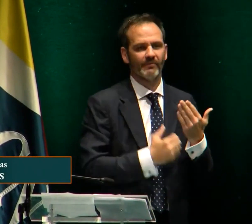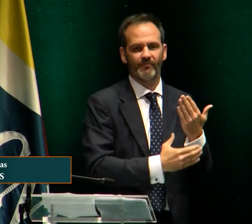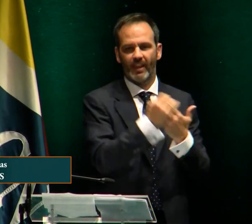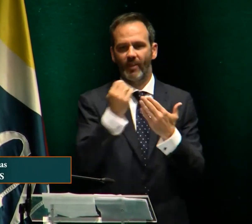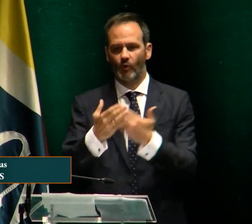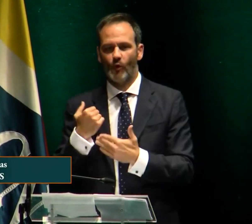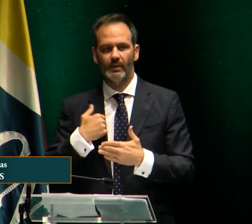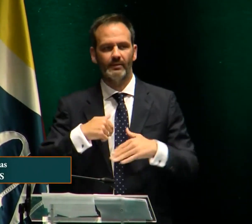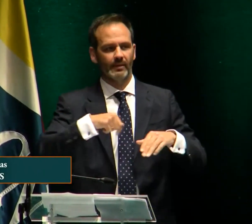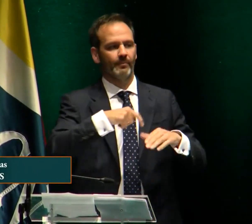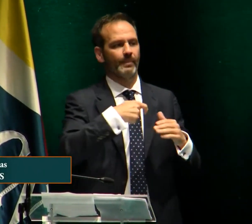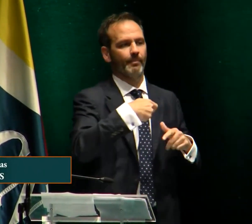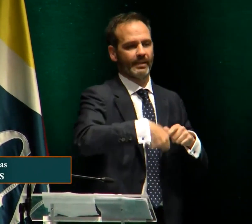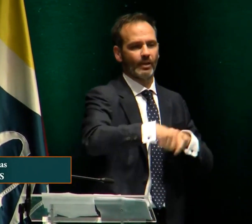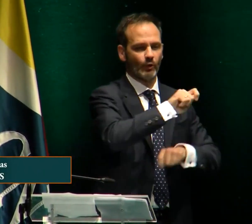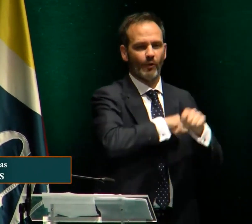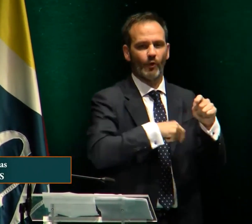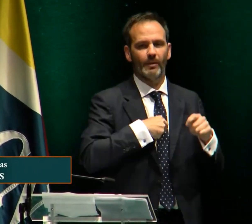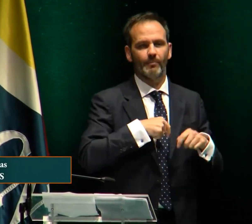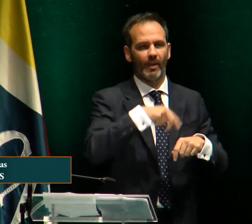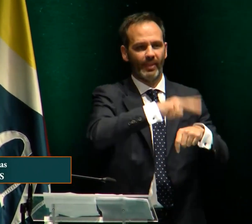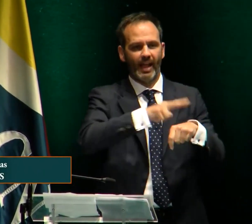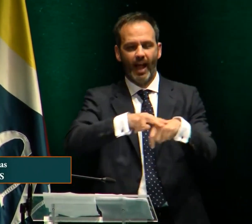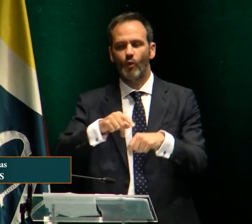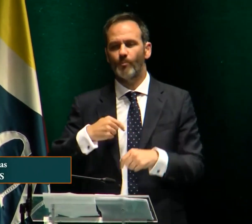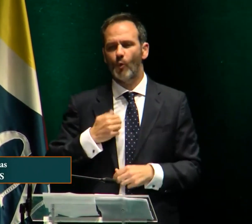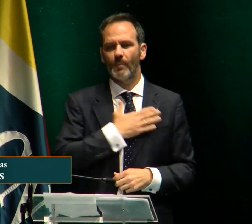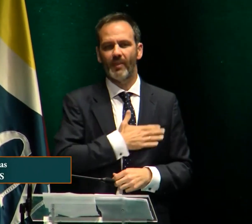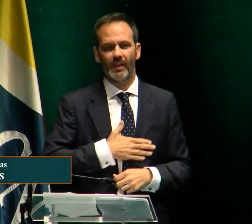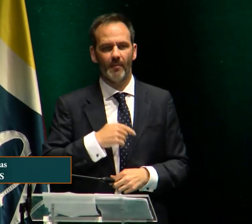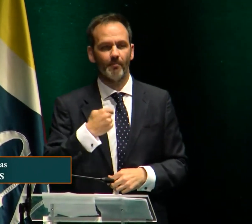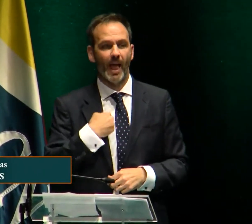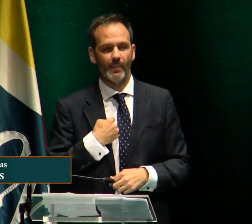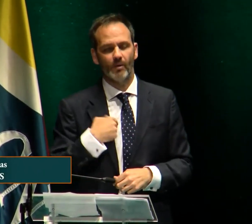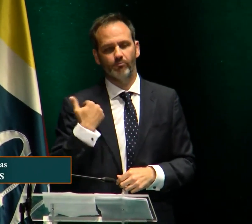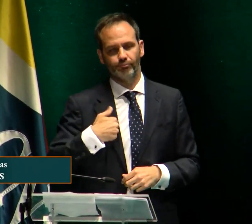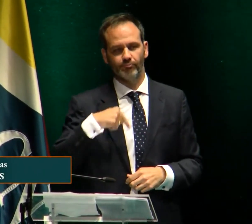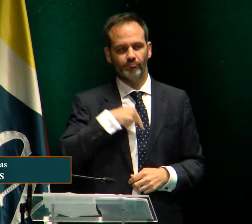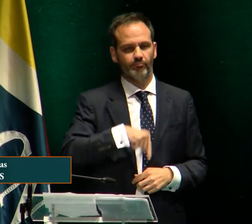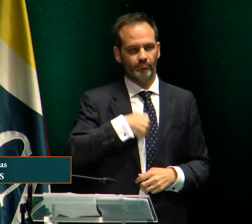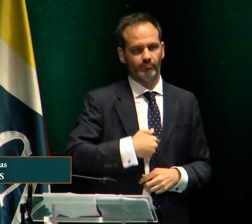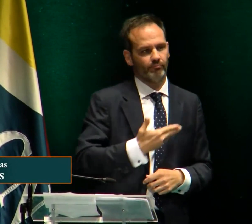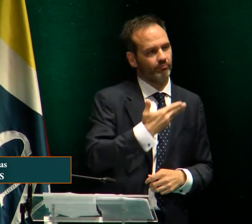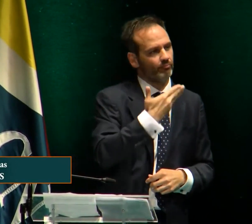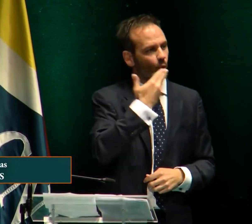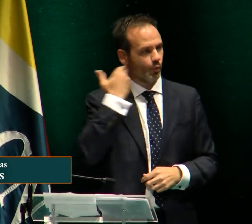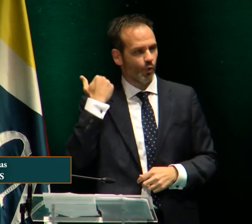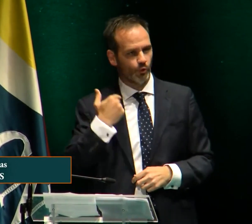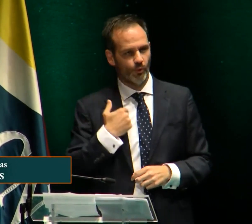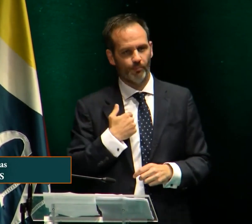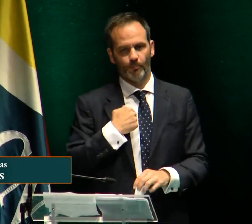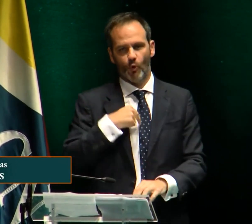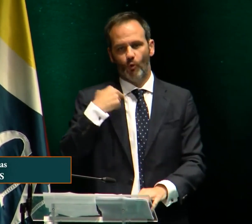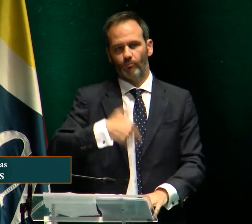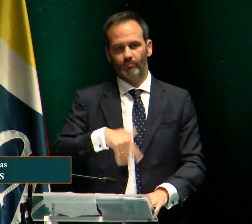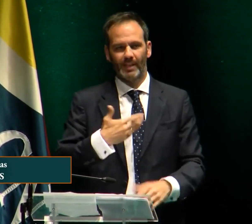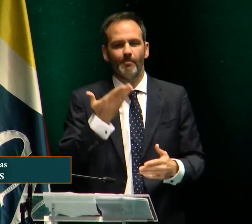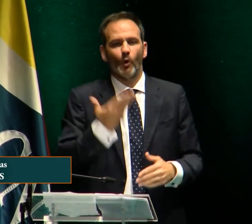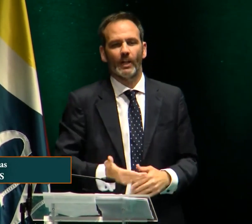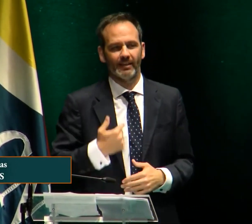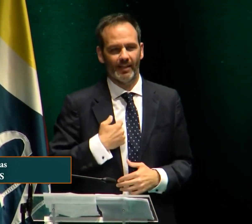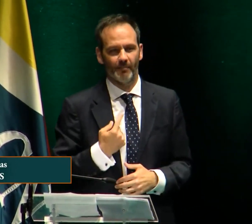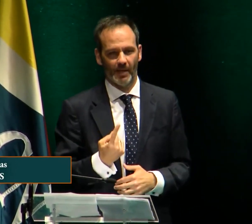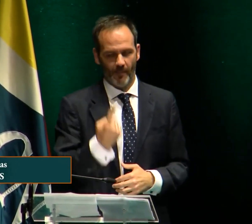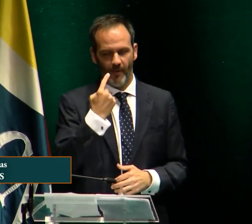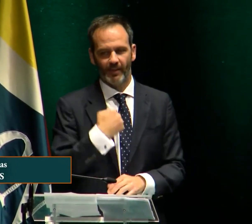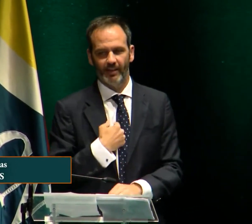acompañan. Saludar a todas las federaciones que nos están acompañando, asociaciones, delegados. Un placer. Es verdad que me siento muy